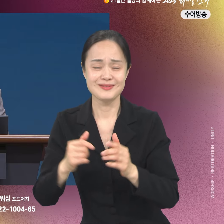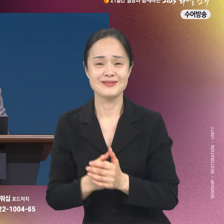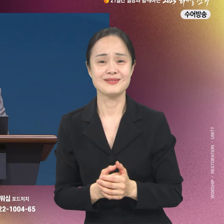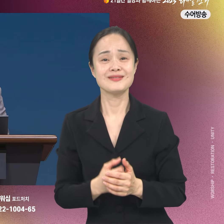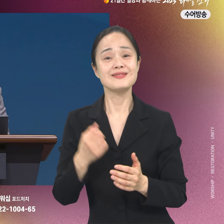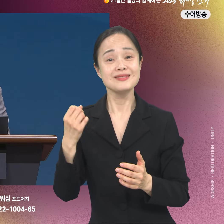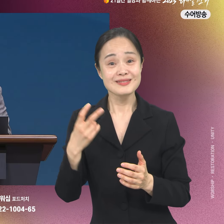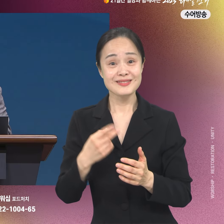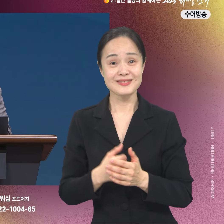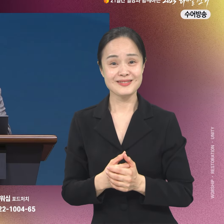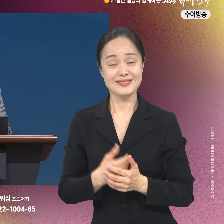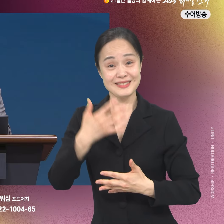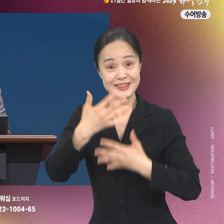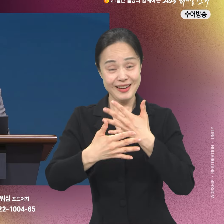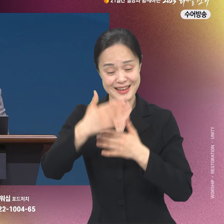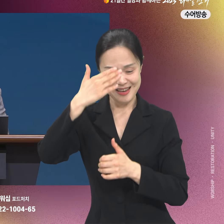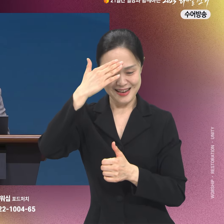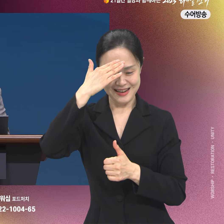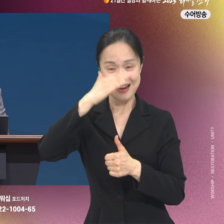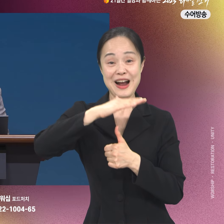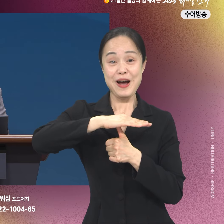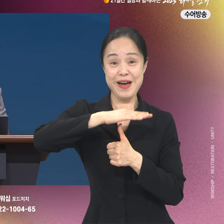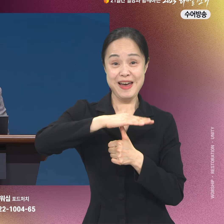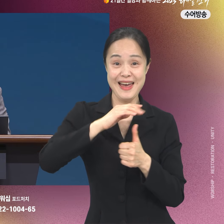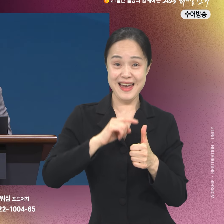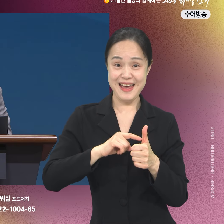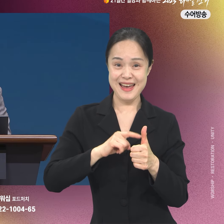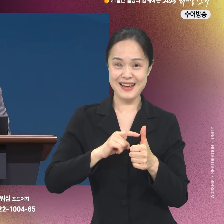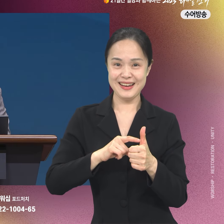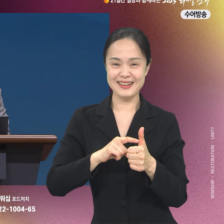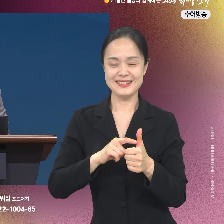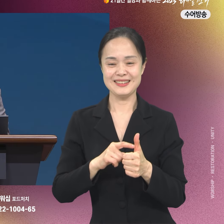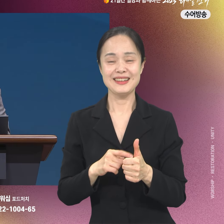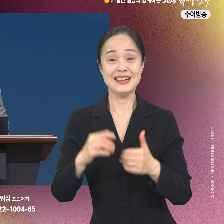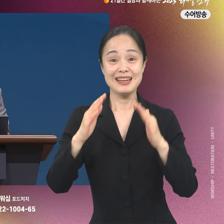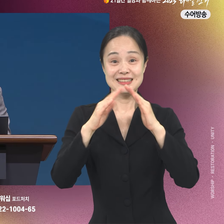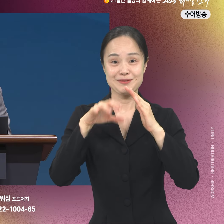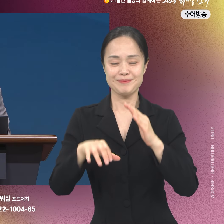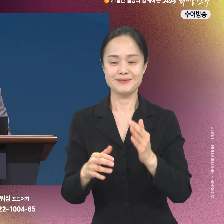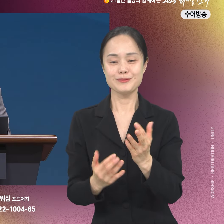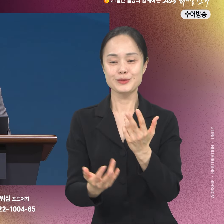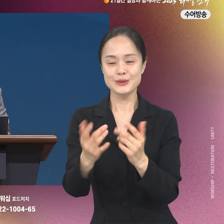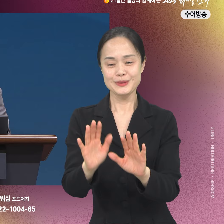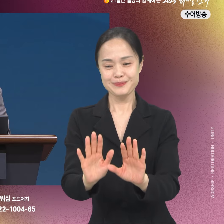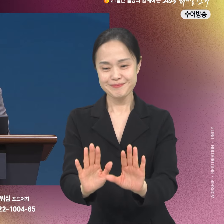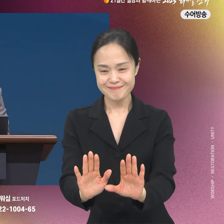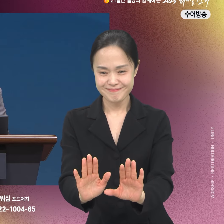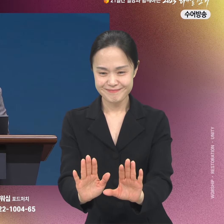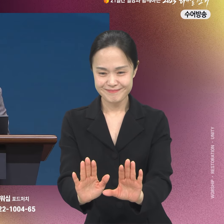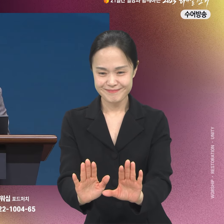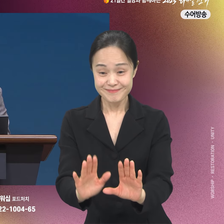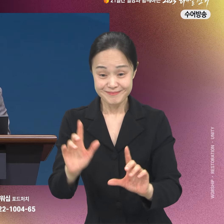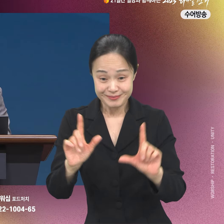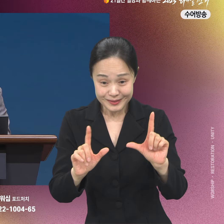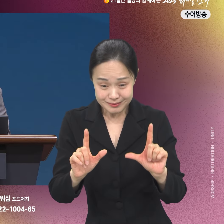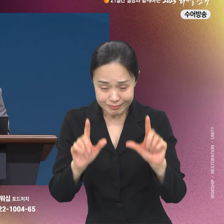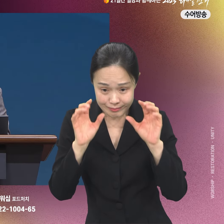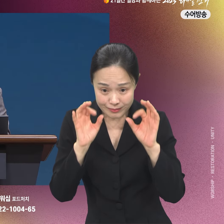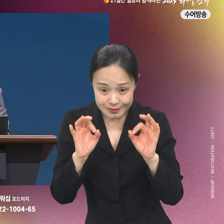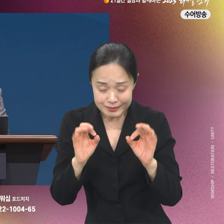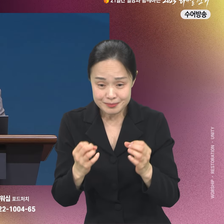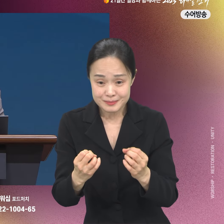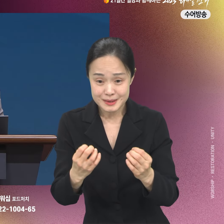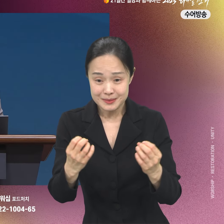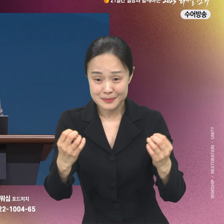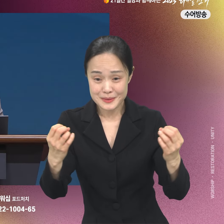벽난로 앞이에요. 계속 불꽃이 함께합니다. 저는 성령님이 지켜봐 주신다라는